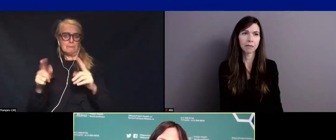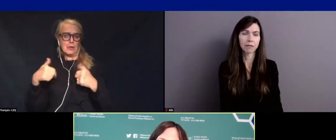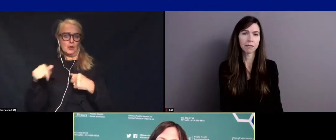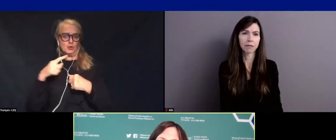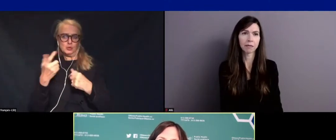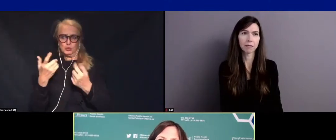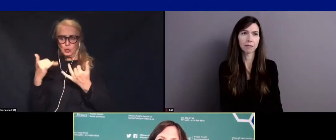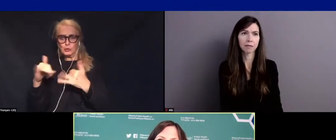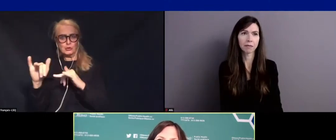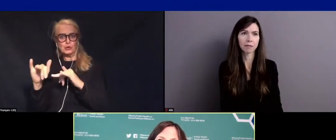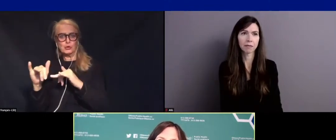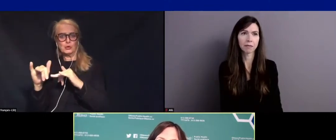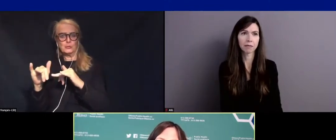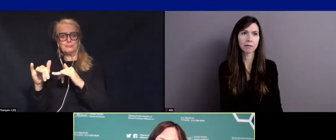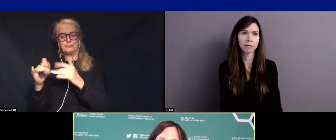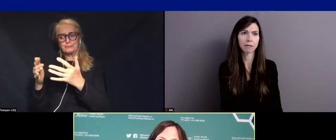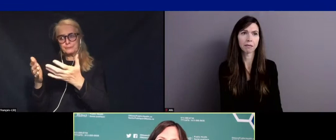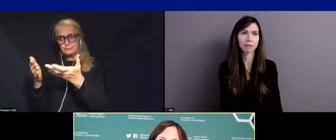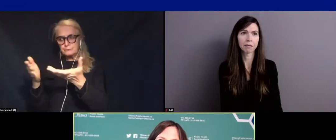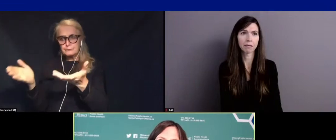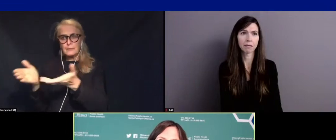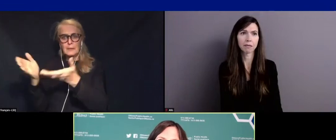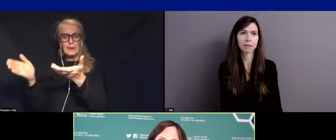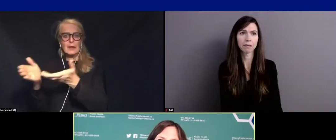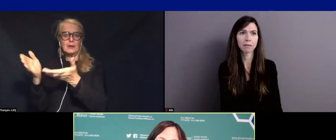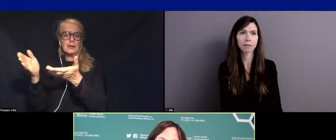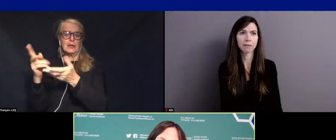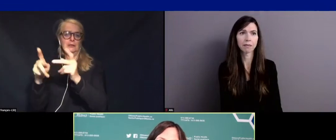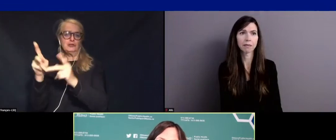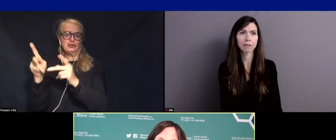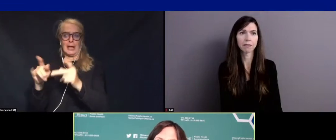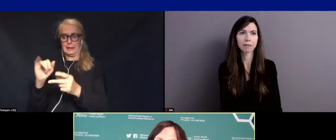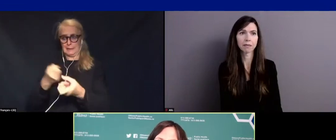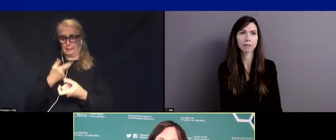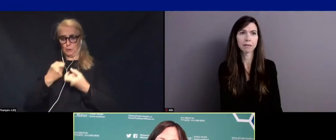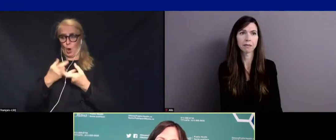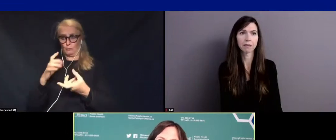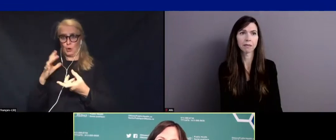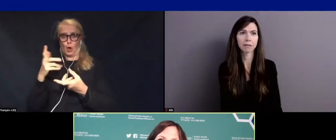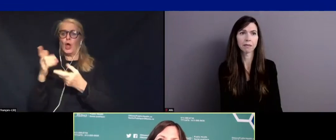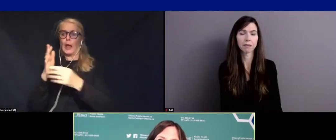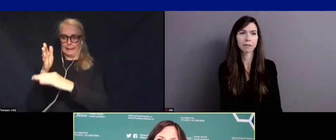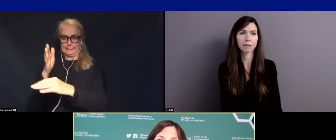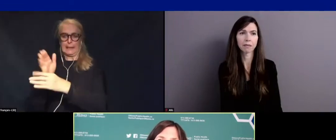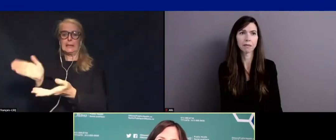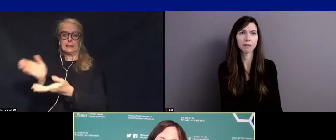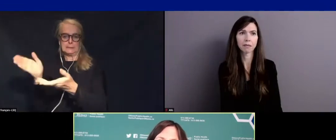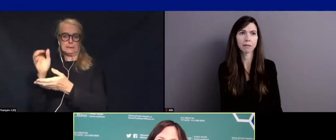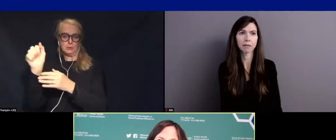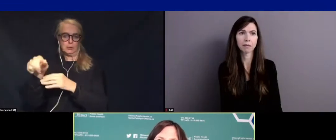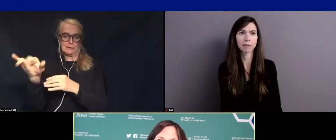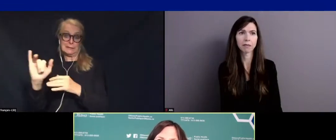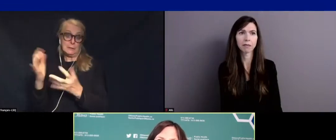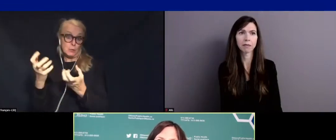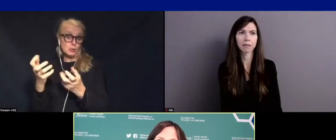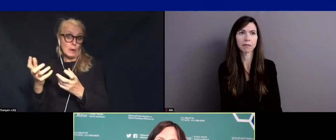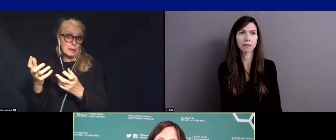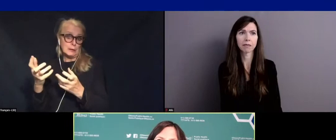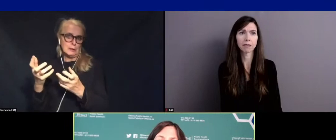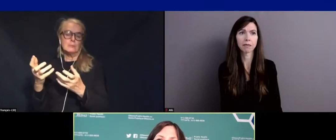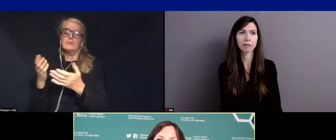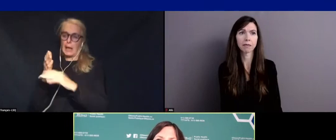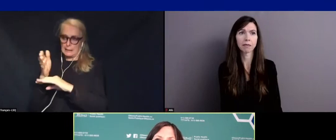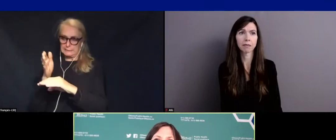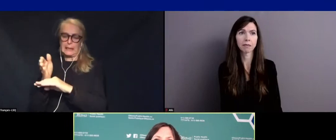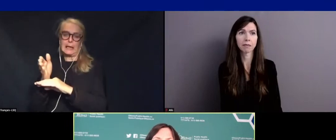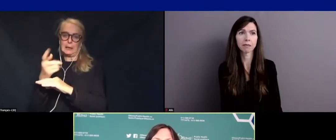moins d'avantages pour aider les gens d'avoir accès s'il y a besoin. Et